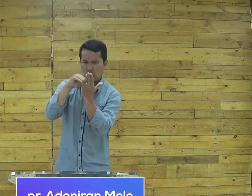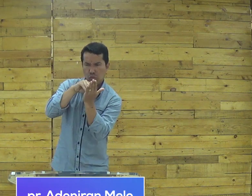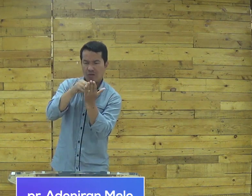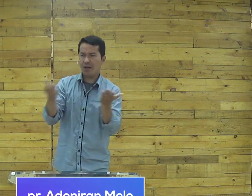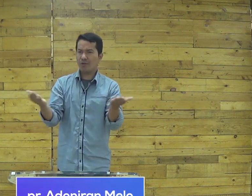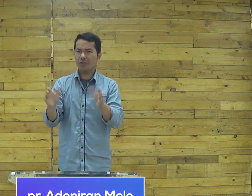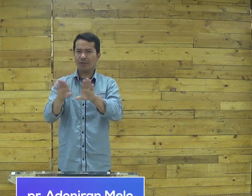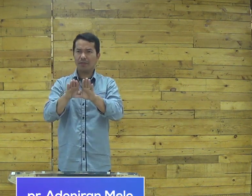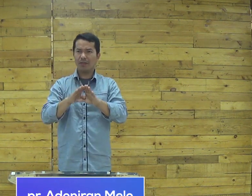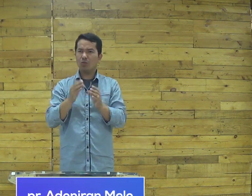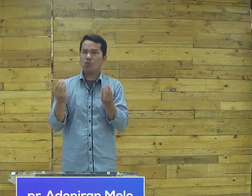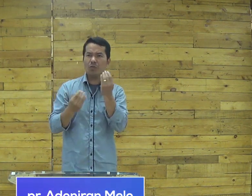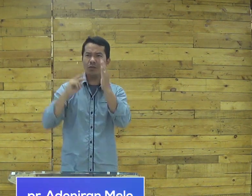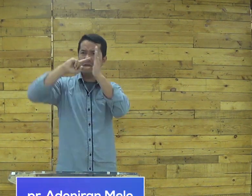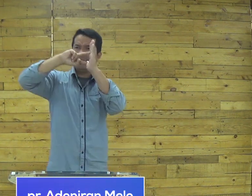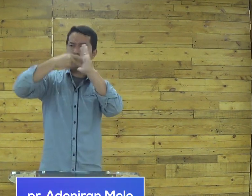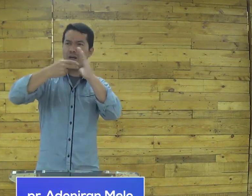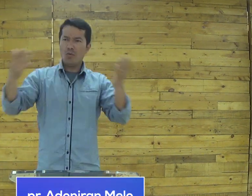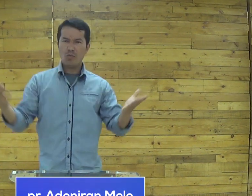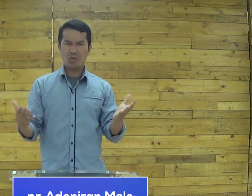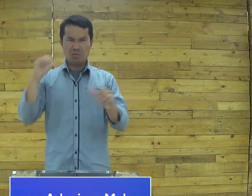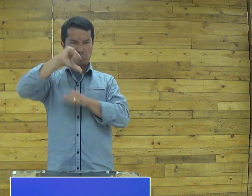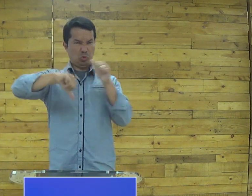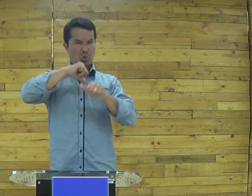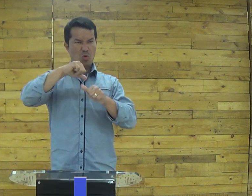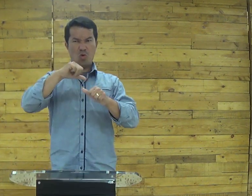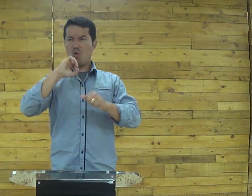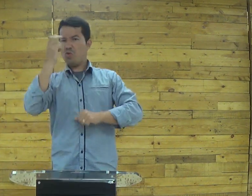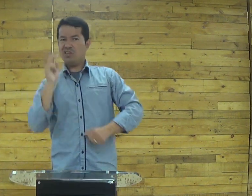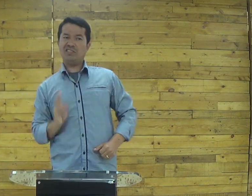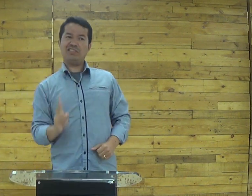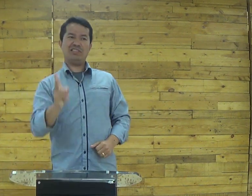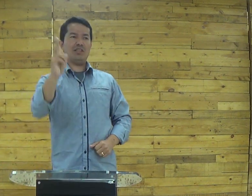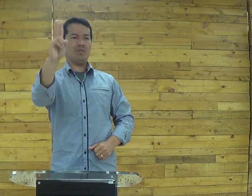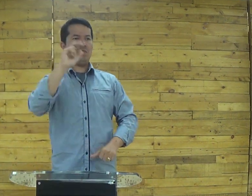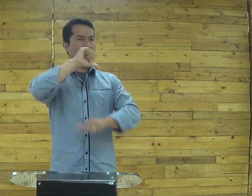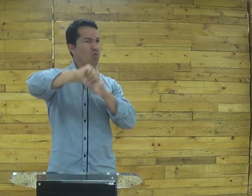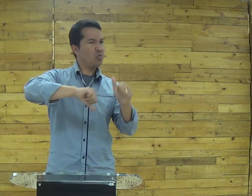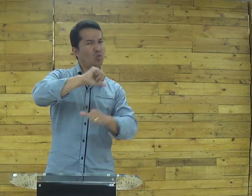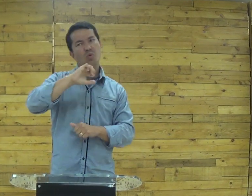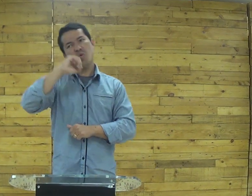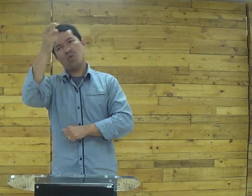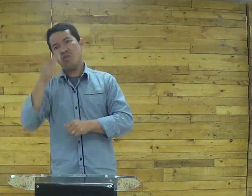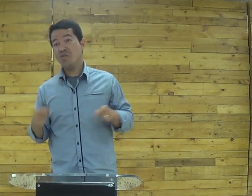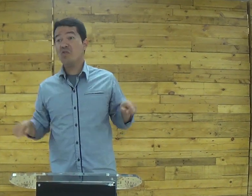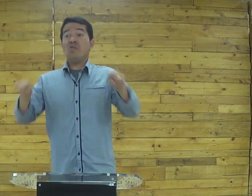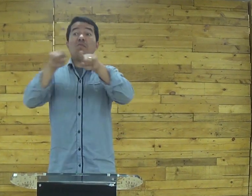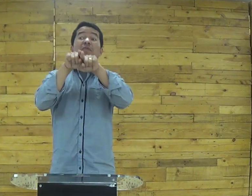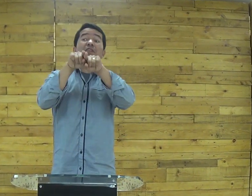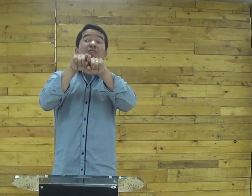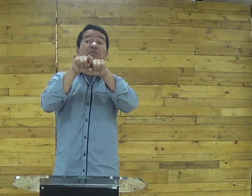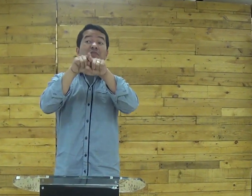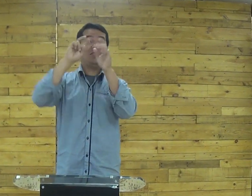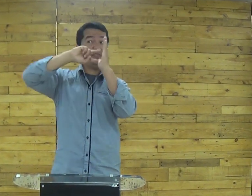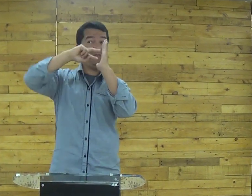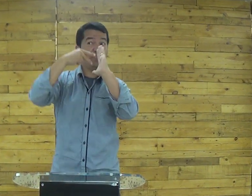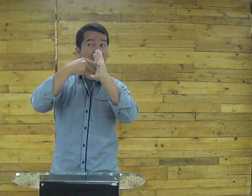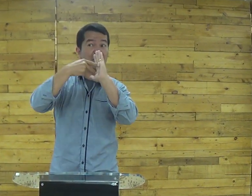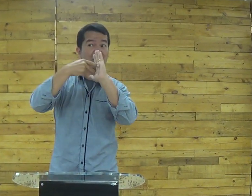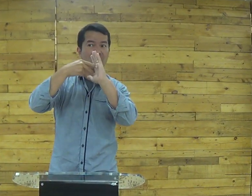no passado, algumas coisas que estavam ali e que significam... Não há mudança no seu significado. São coisas